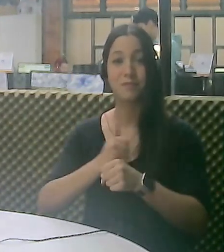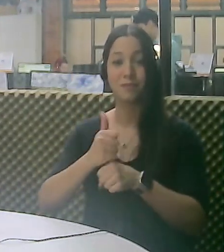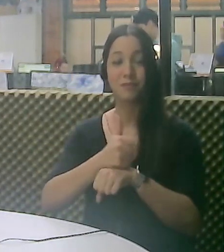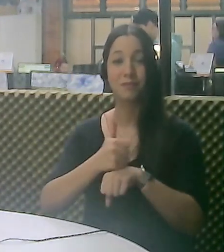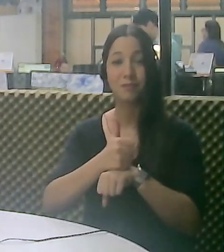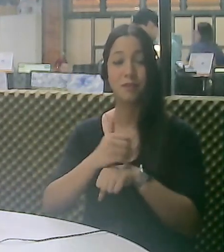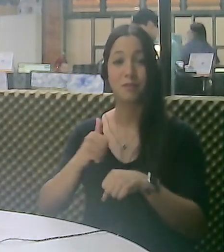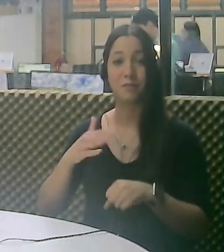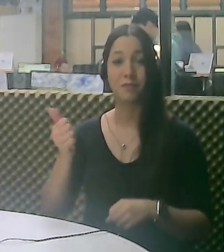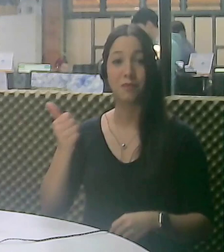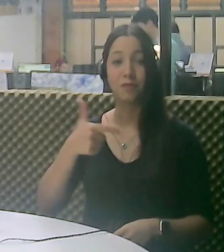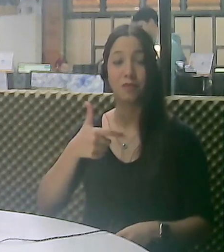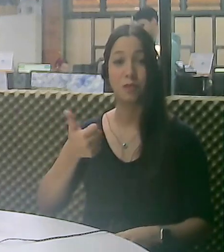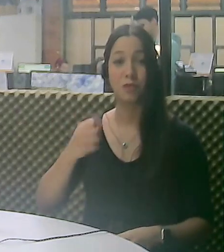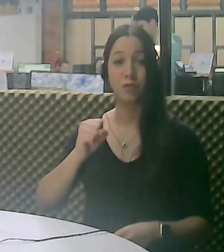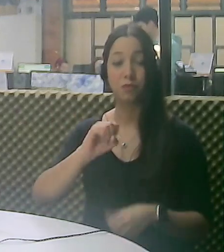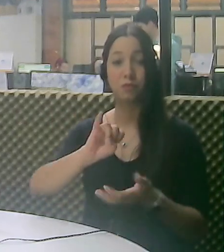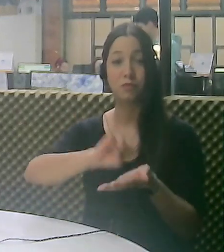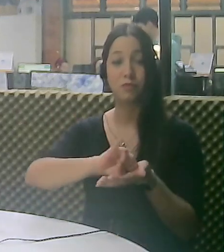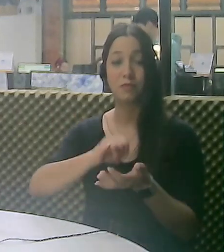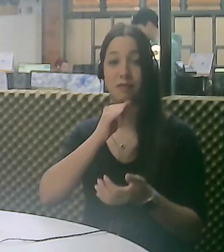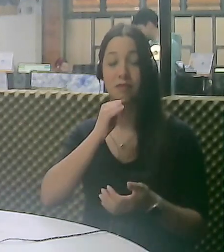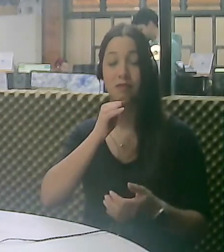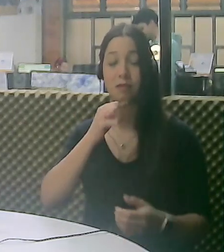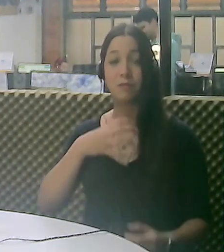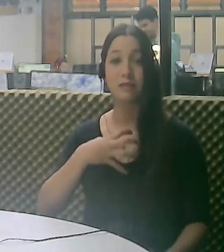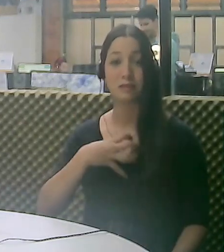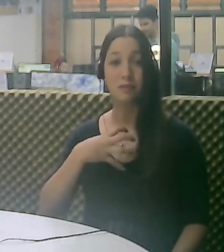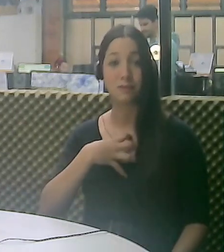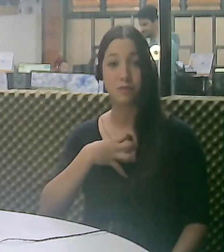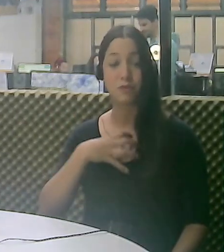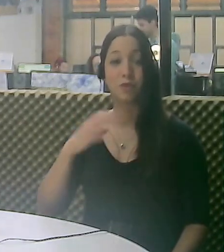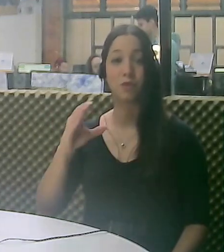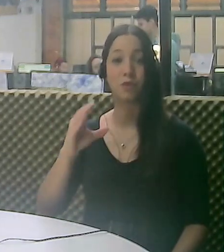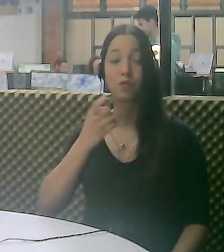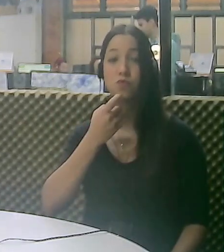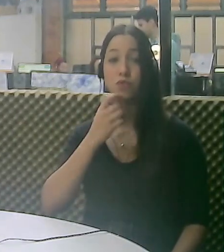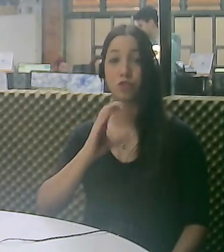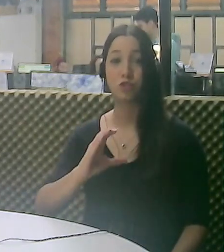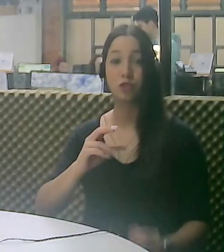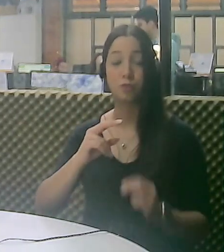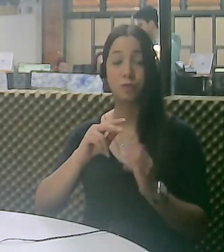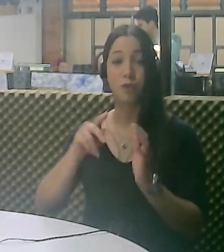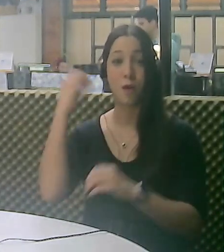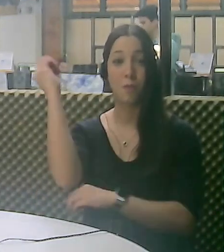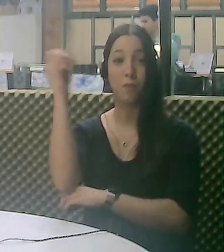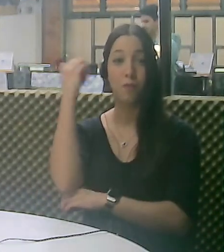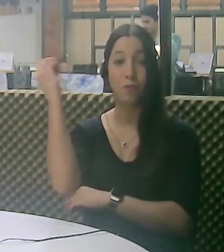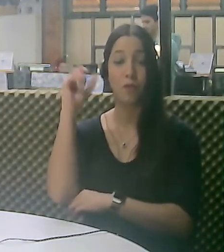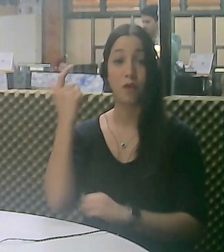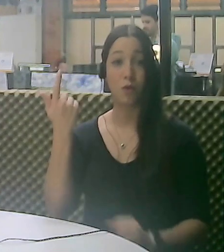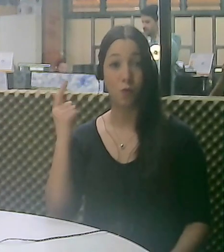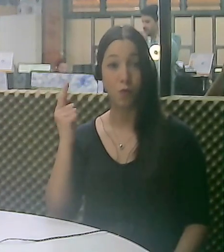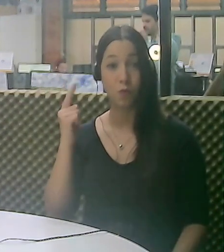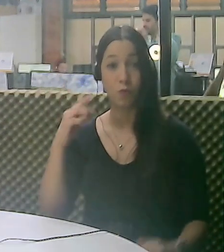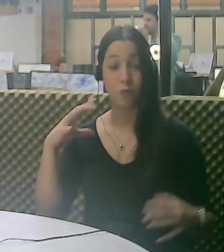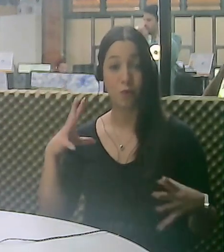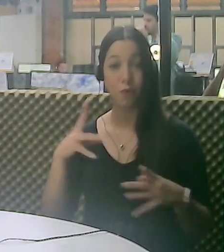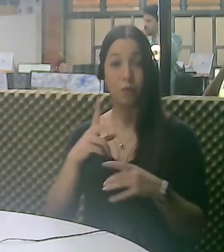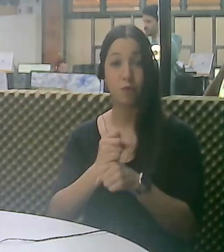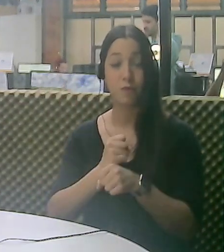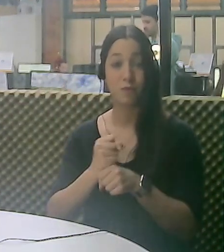de 18 capitais, como, por exemplo, Salvador, Curitiba, Porto Alegre e Goiânia. No acumulado do